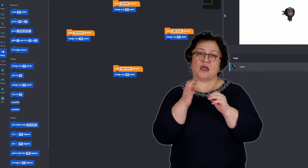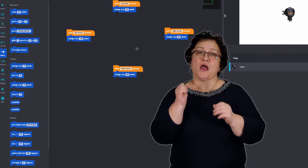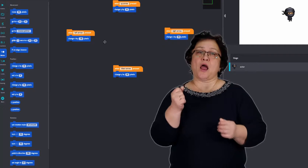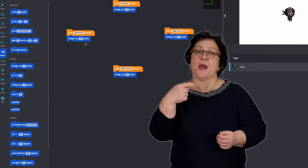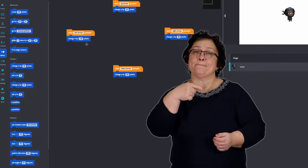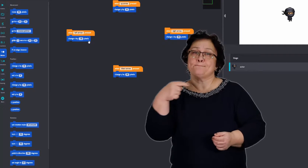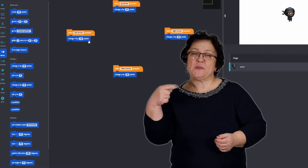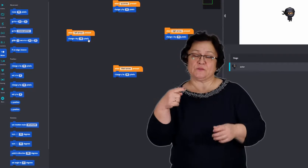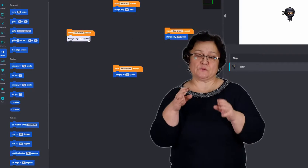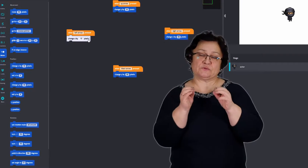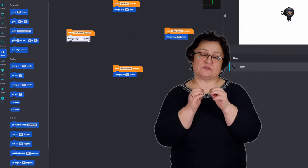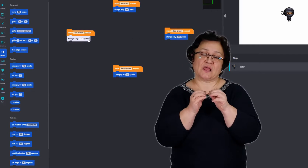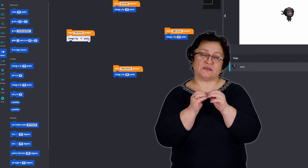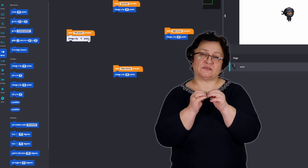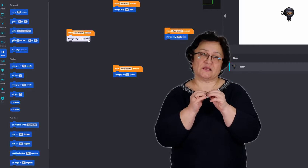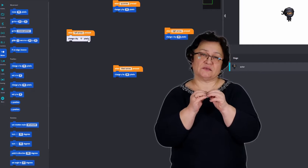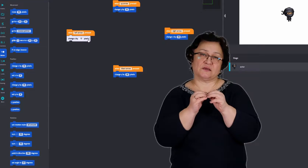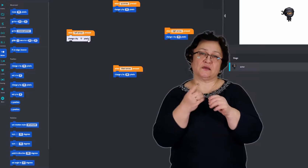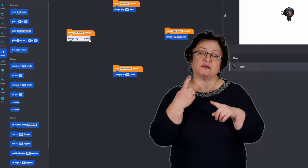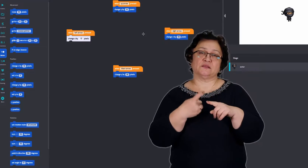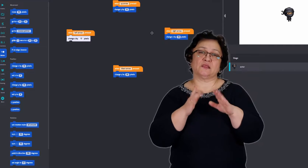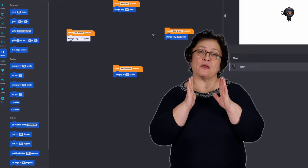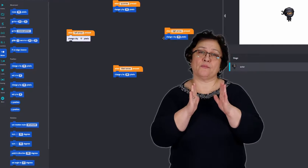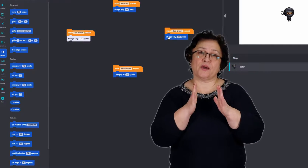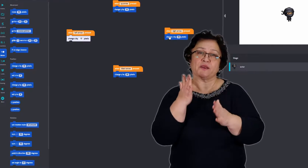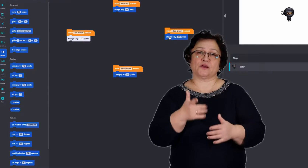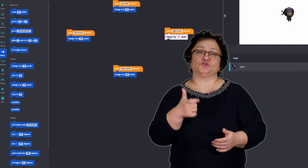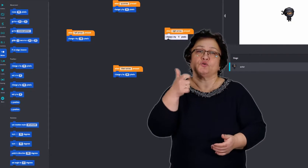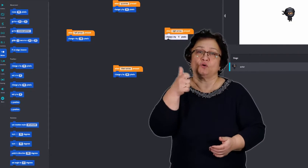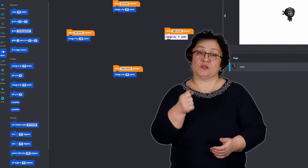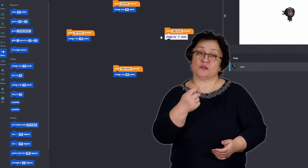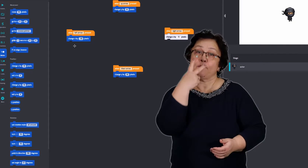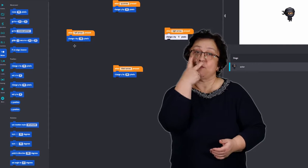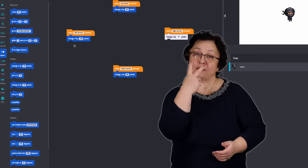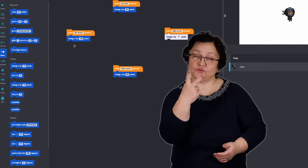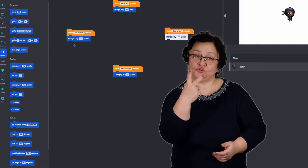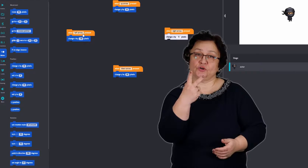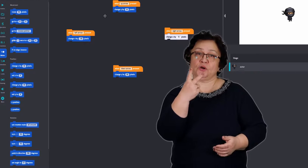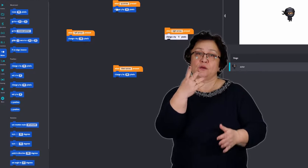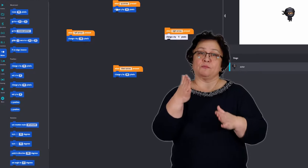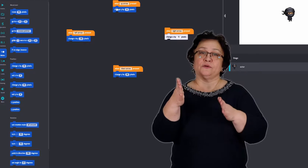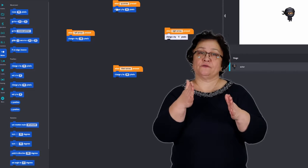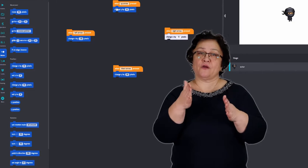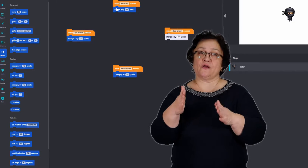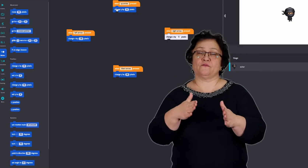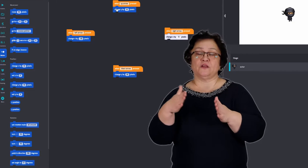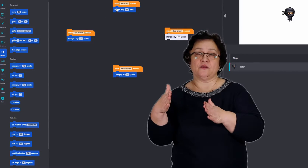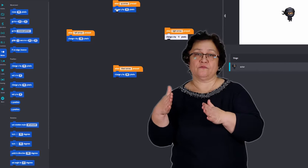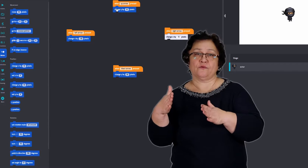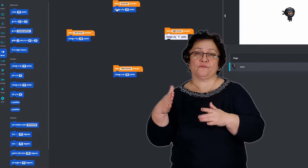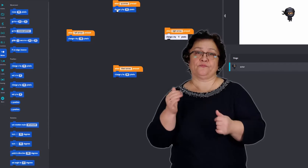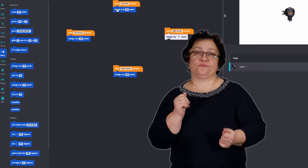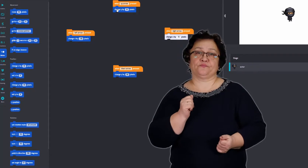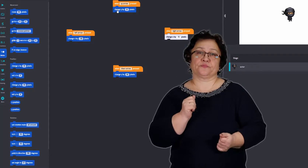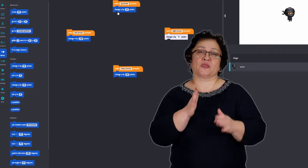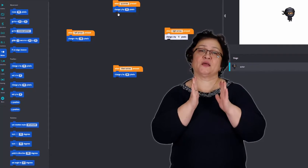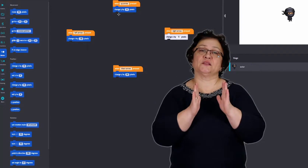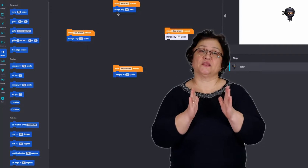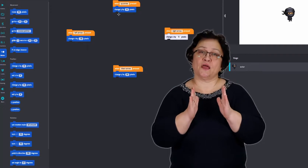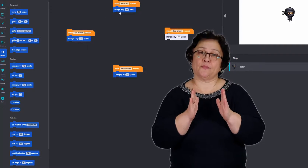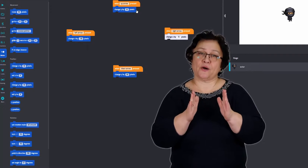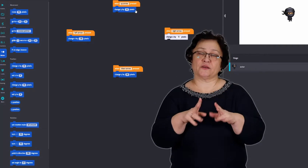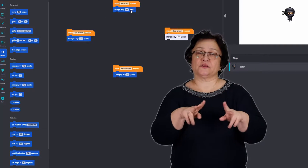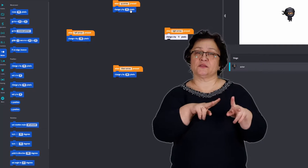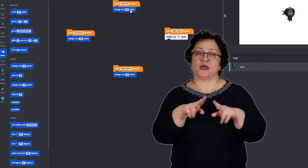10. І от тепер, якщо я натисну, бачиш, воно переміщується вліво. Тепер так само вгору